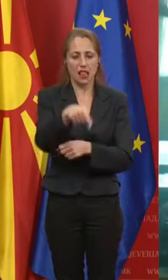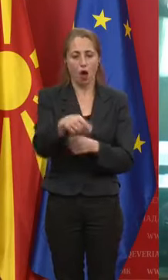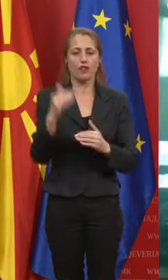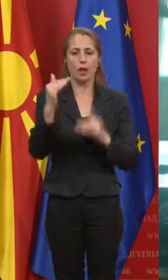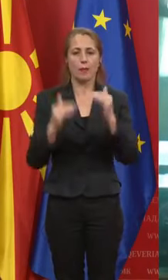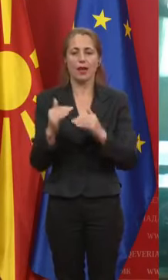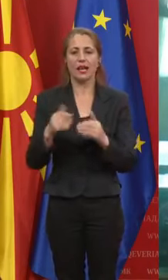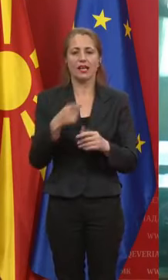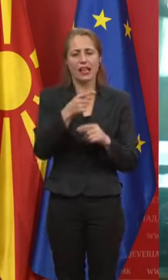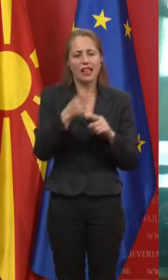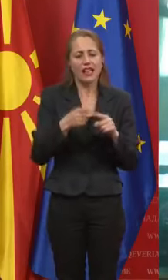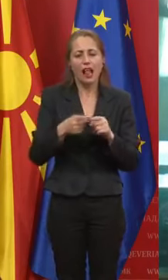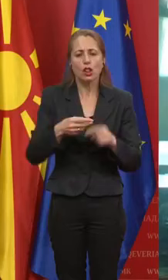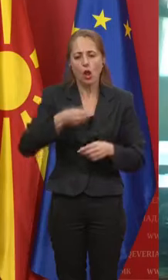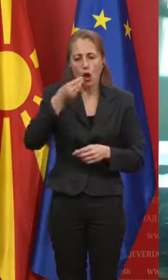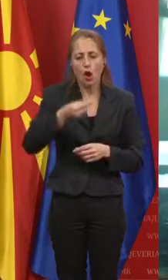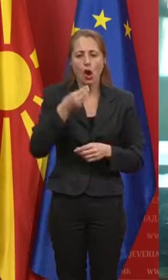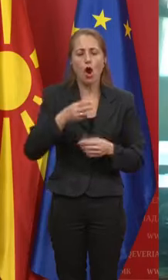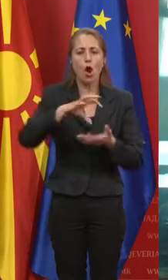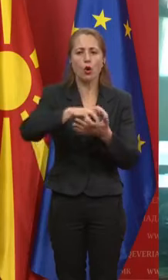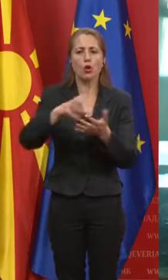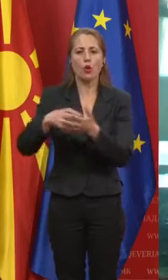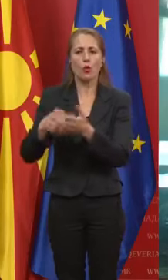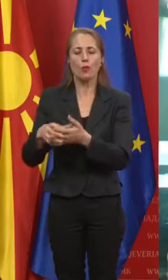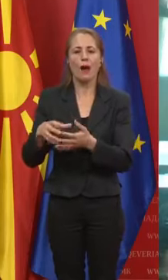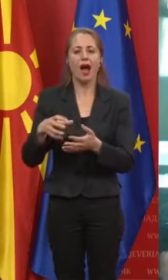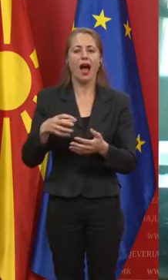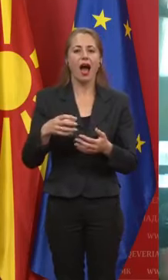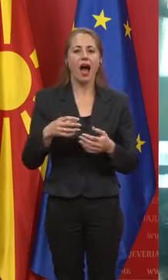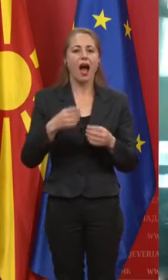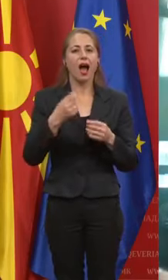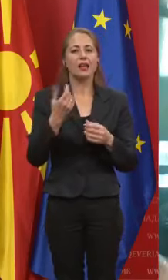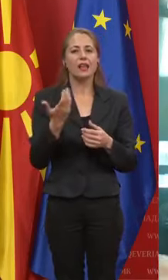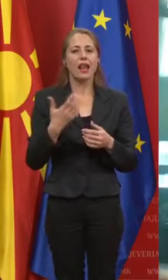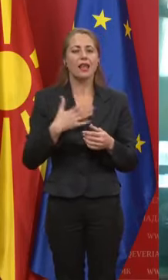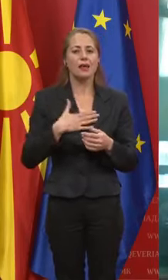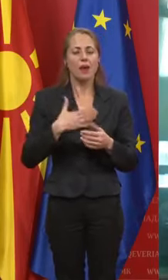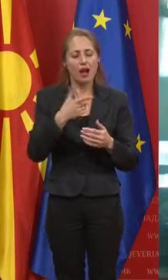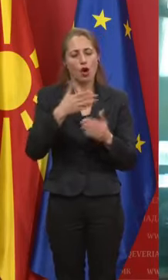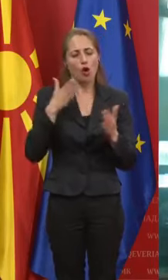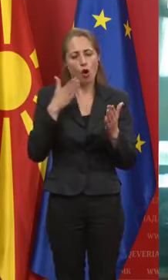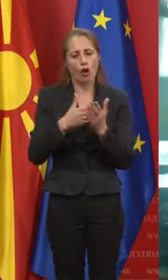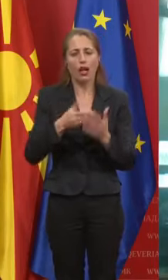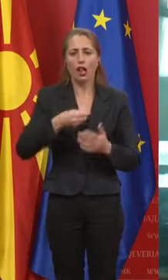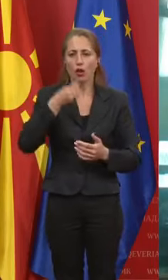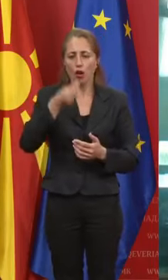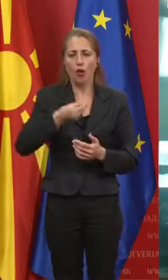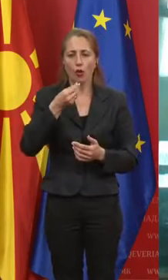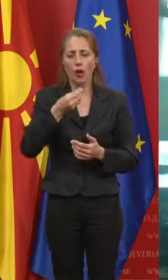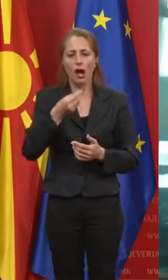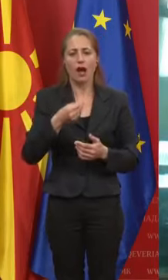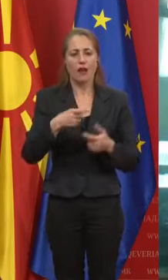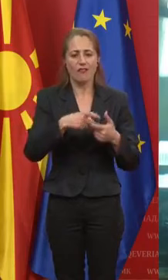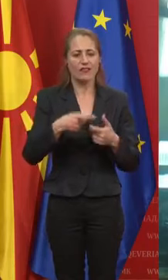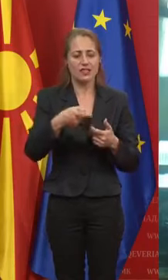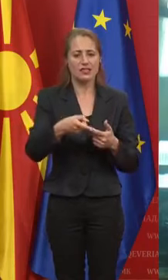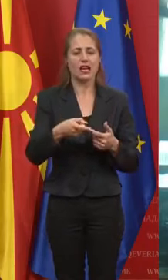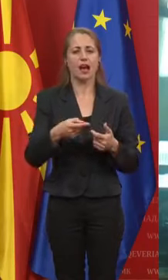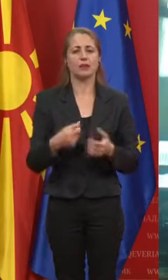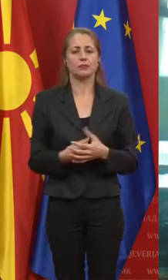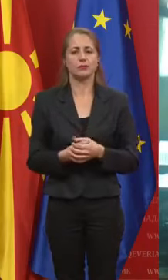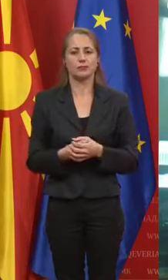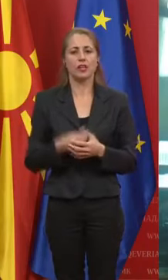споменавте за бројка на групирање, дали се размислува за некоја бројка што може по конкретно за овие работи да ни